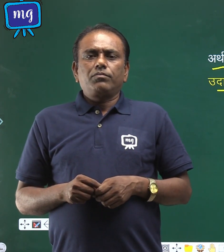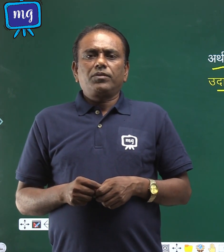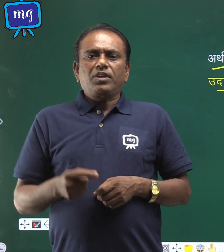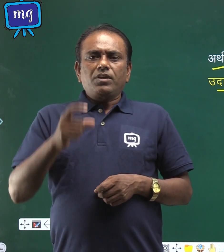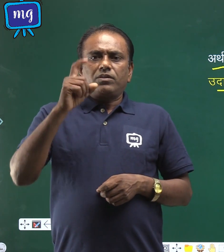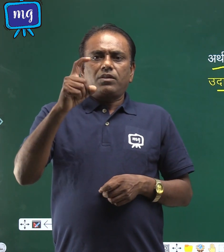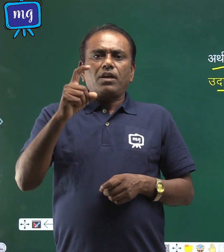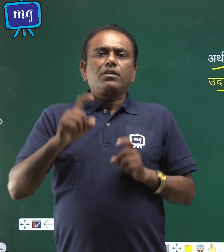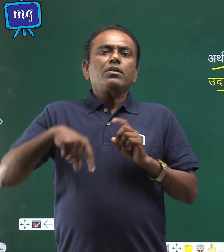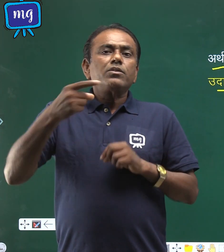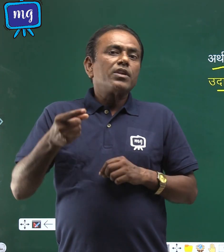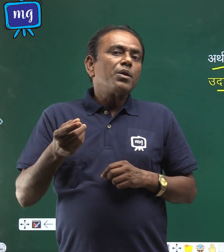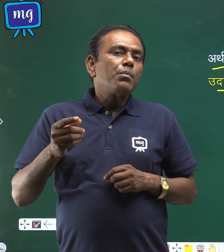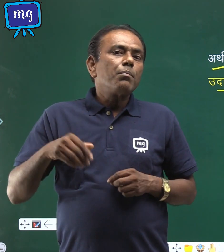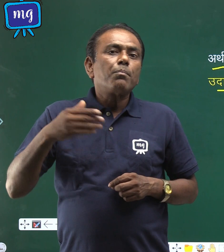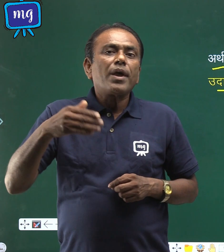7 से पहले